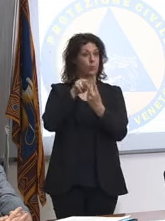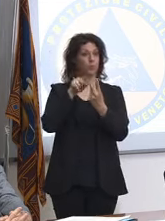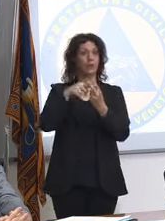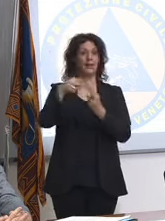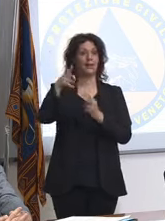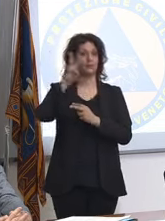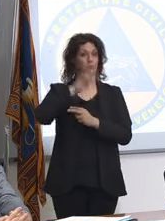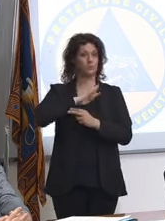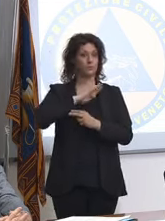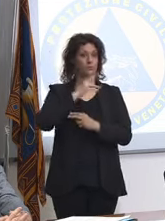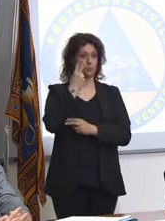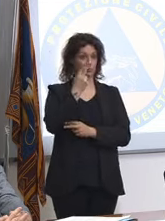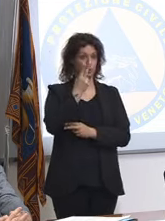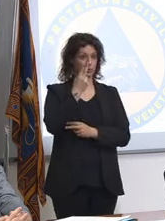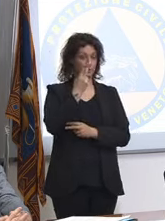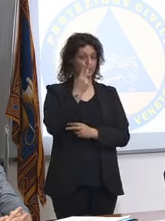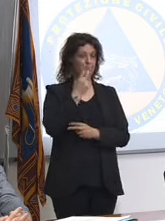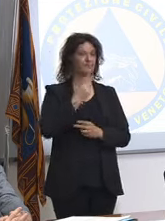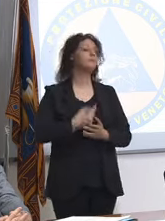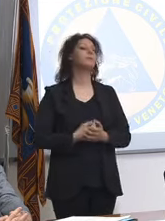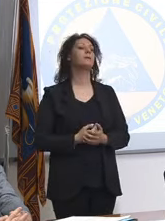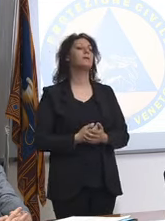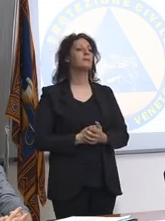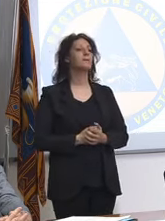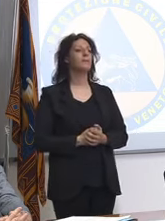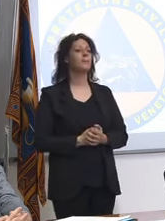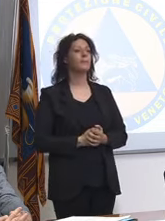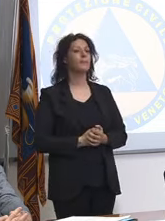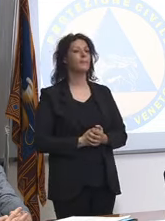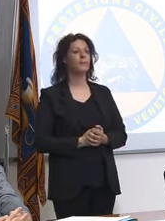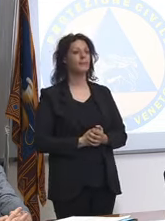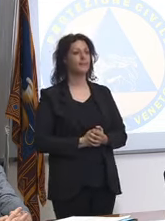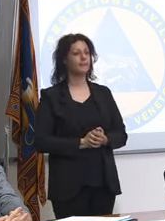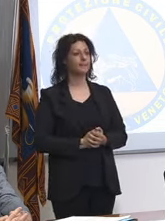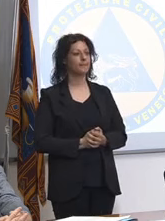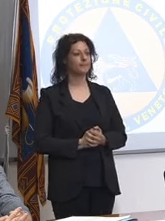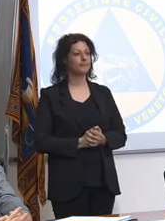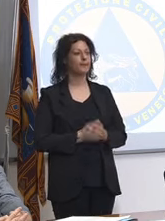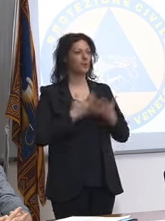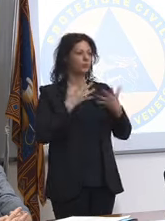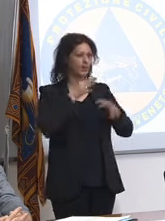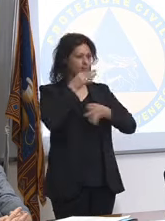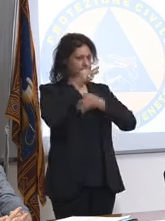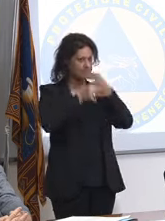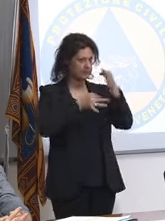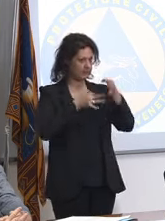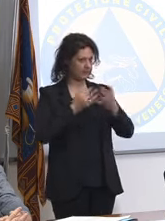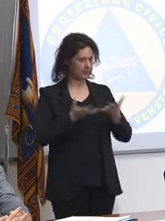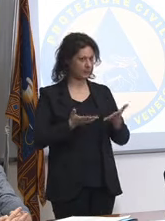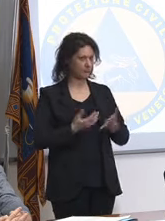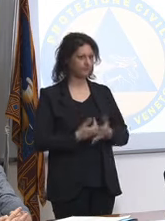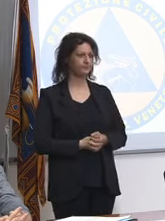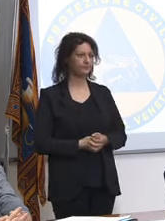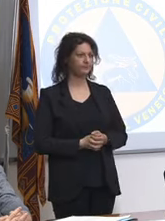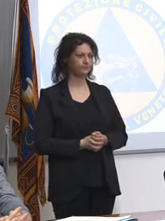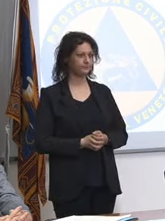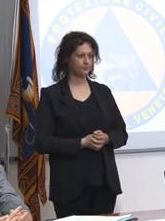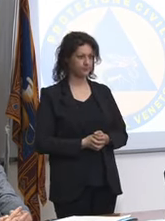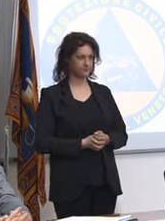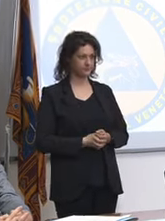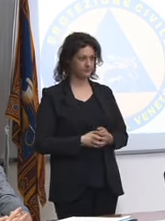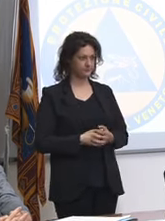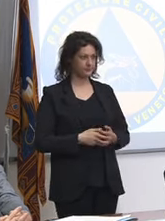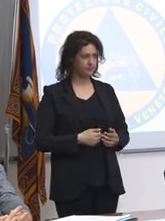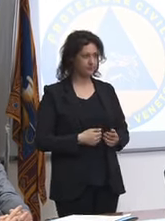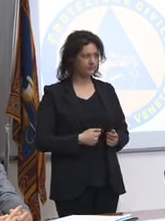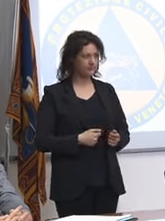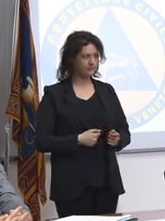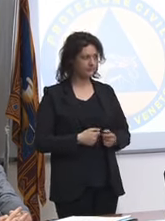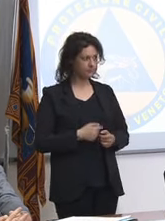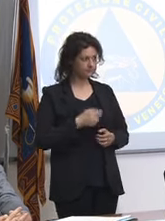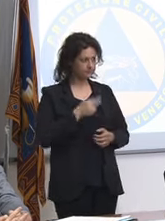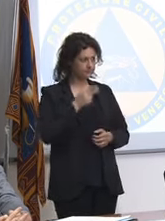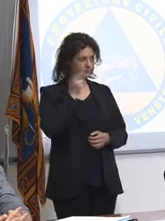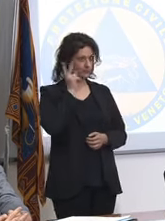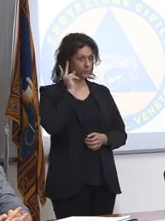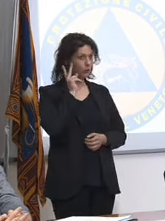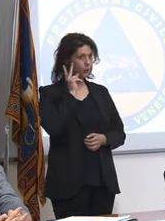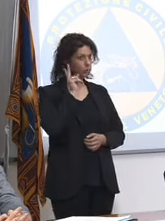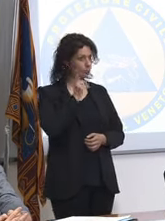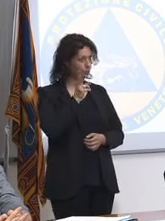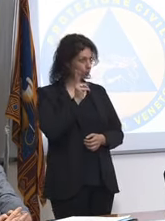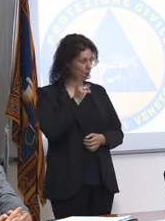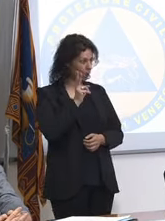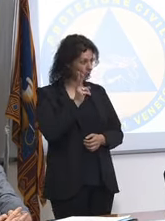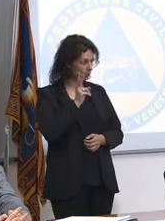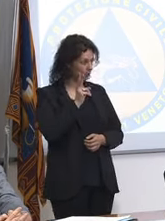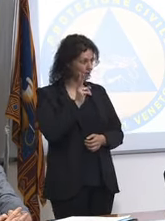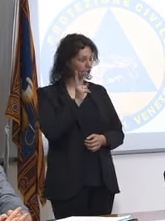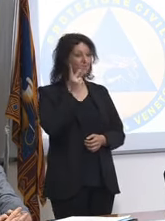dottor Crisanti, nei termini che vi sto dicendo. Poi si va? Posso... Il 12. Il 12